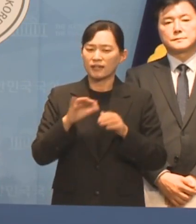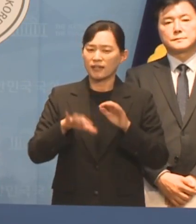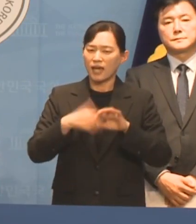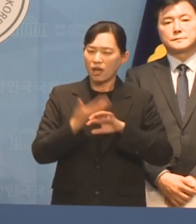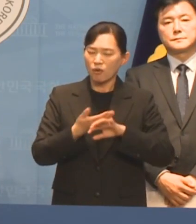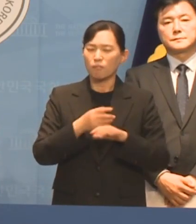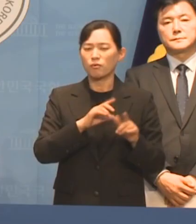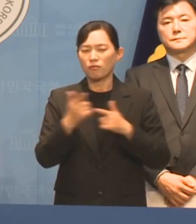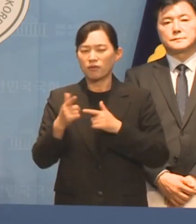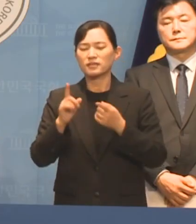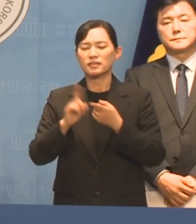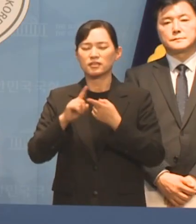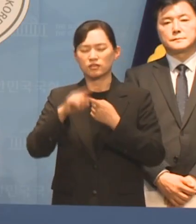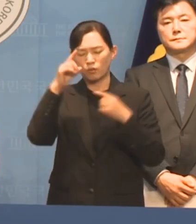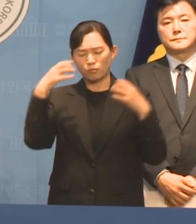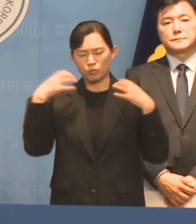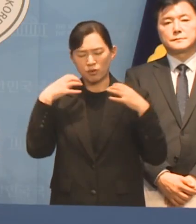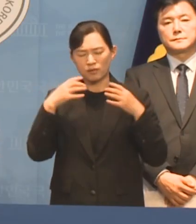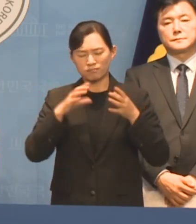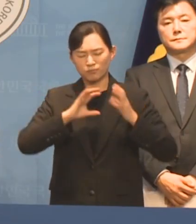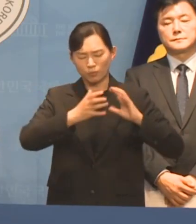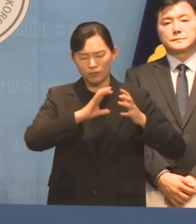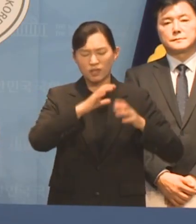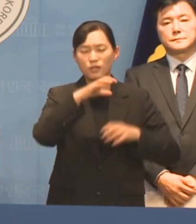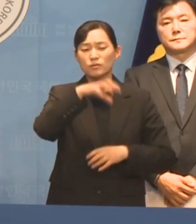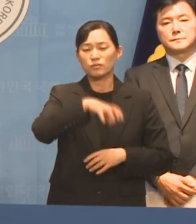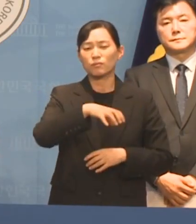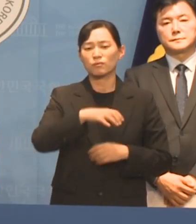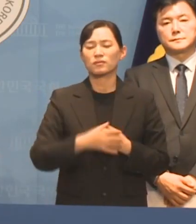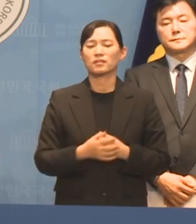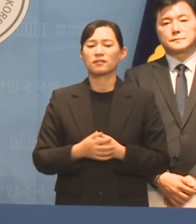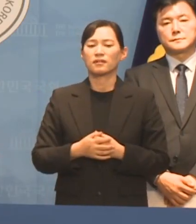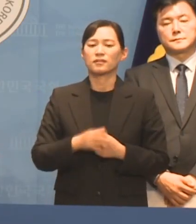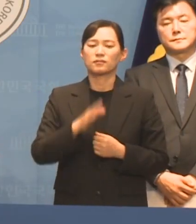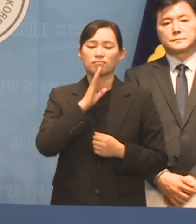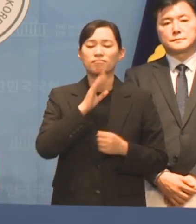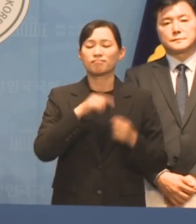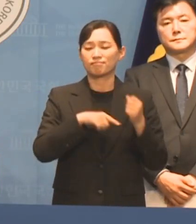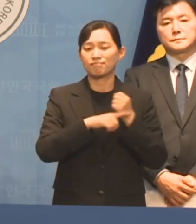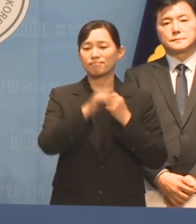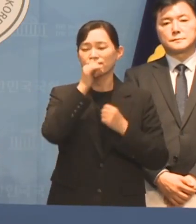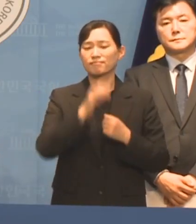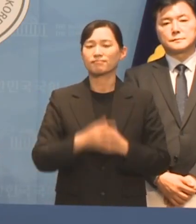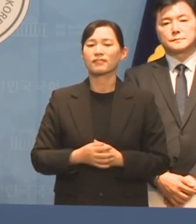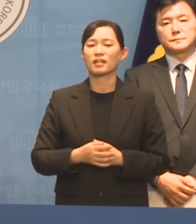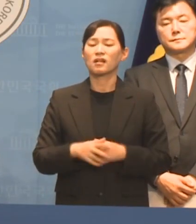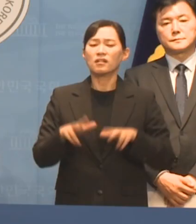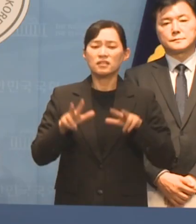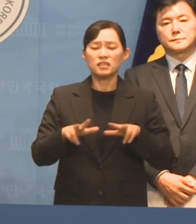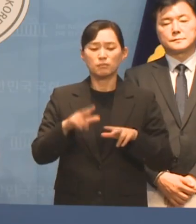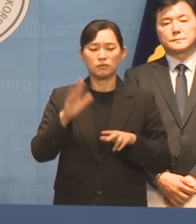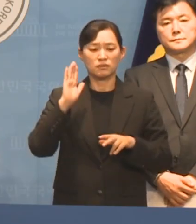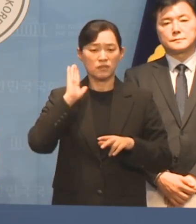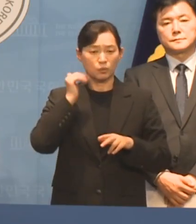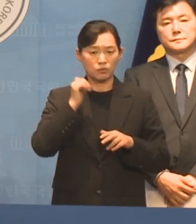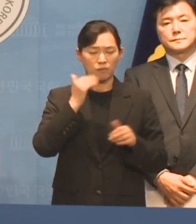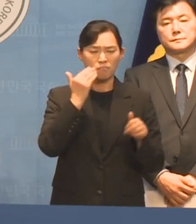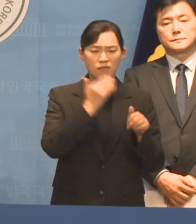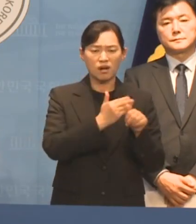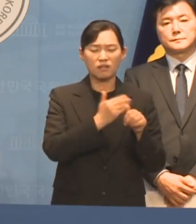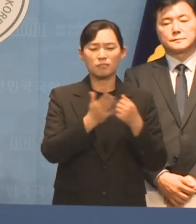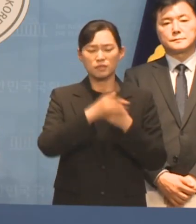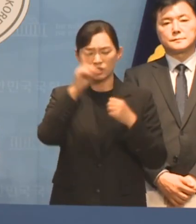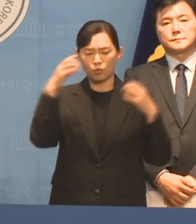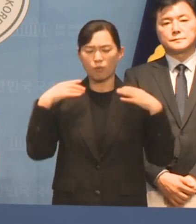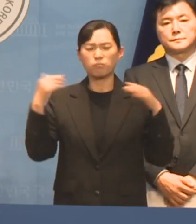등 주요 현안을 정부와 긴밀히 논의할 수 있는 구조 속에 있을 때 의미가 있습니다. 지금은 대통령 탄핵에 이은 정권